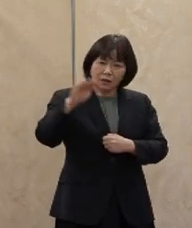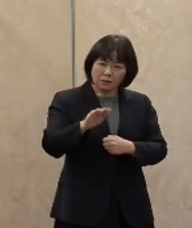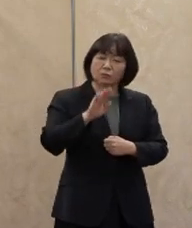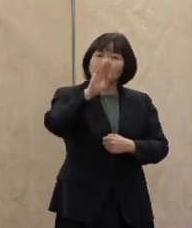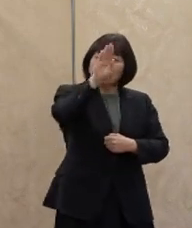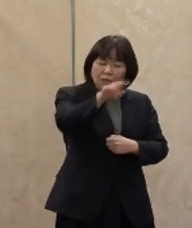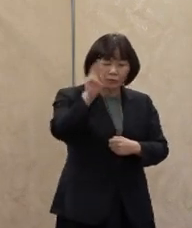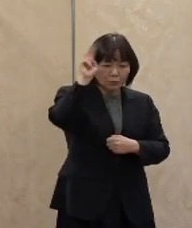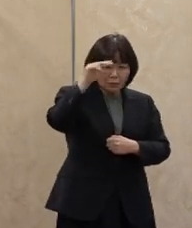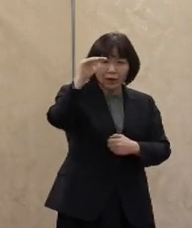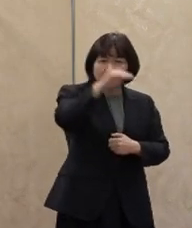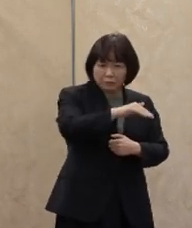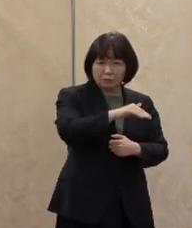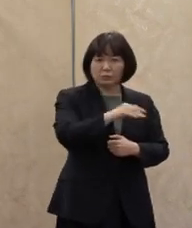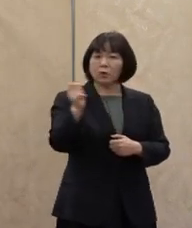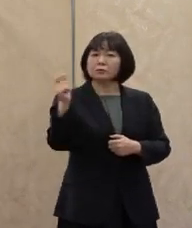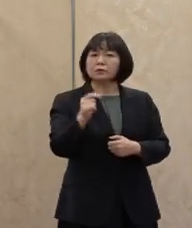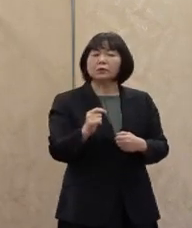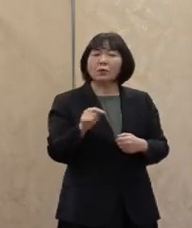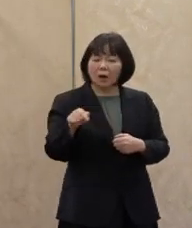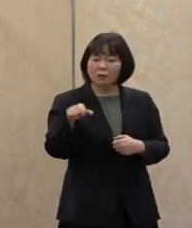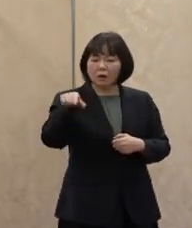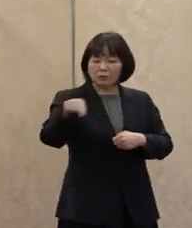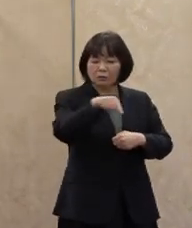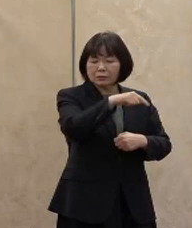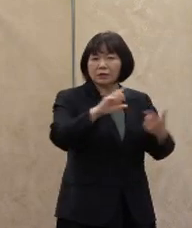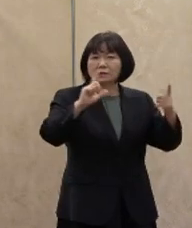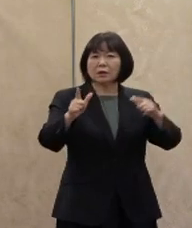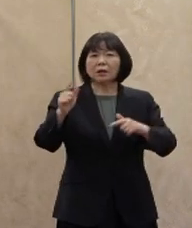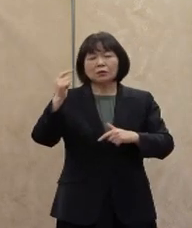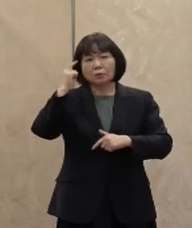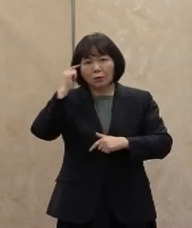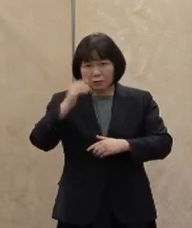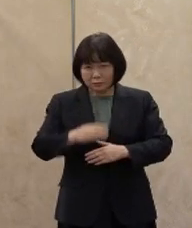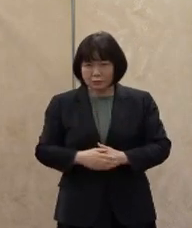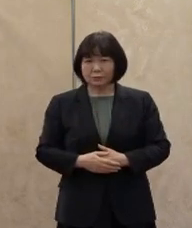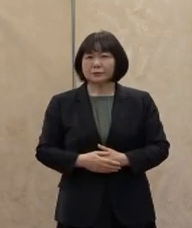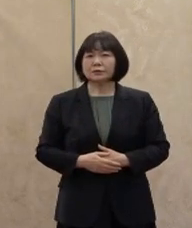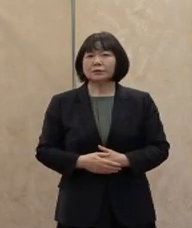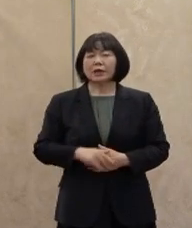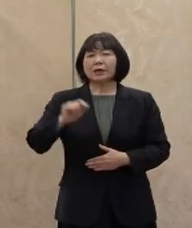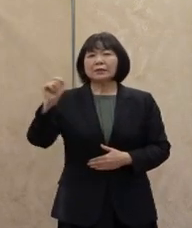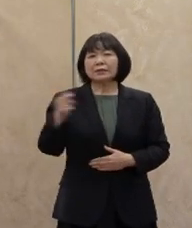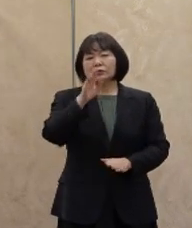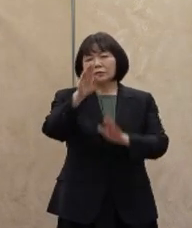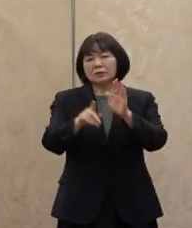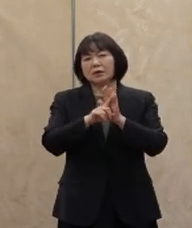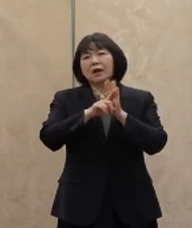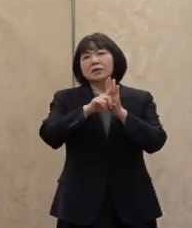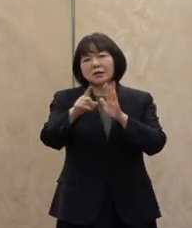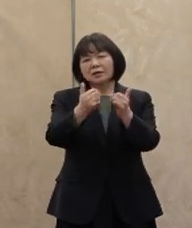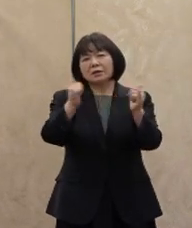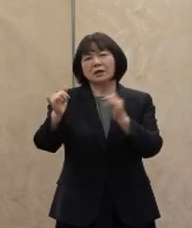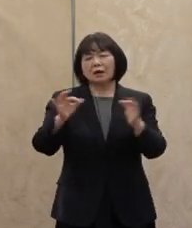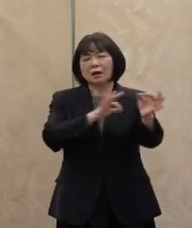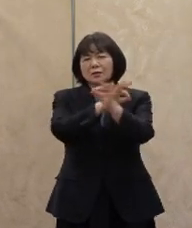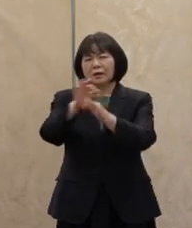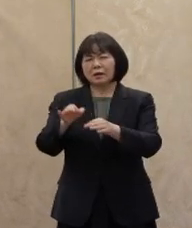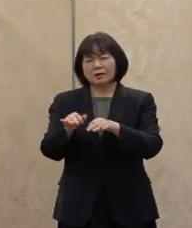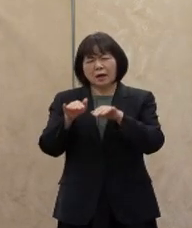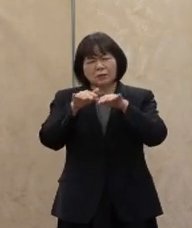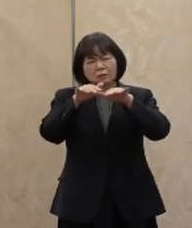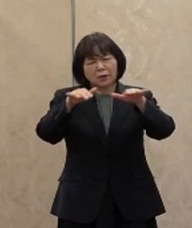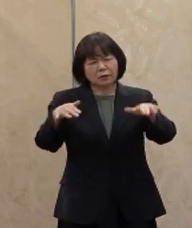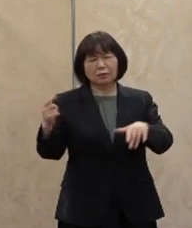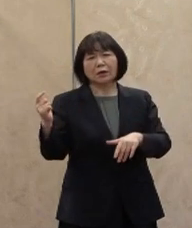、そのスピード感が違うというのはこれは当然あり得ると思います。その時にやっぱり緊急事態宣言というのは社会経済に与える影響も大きい